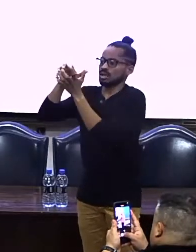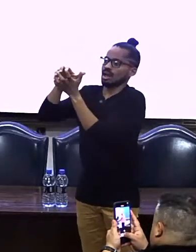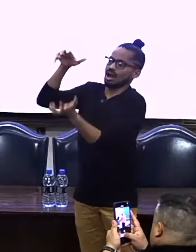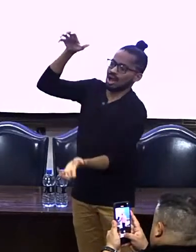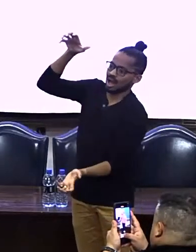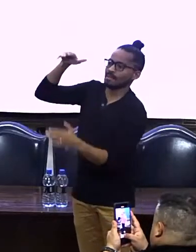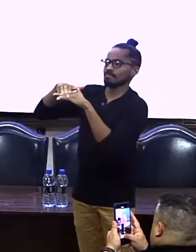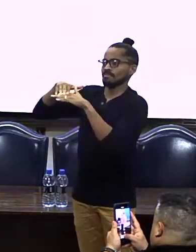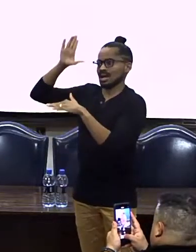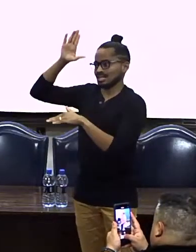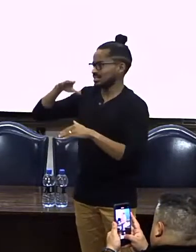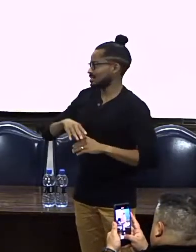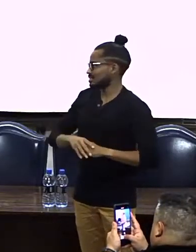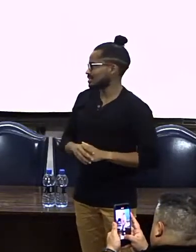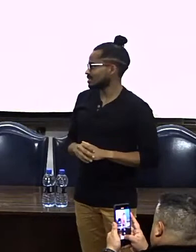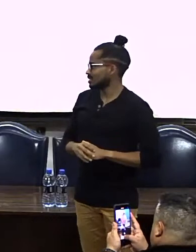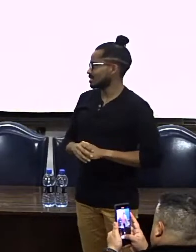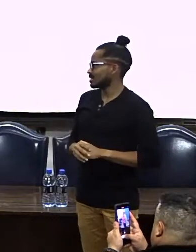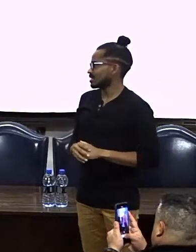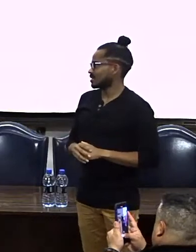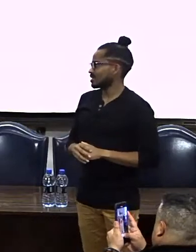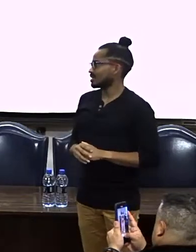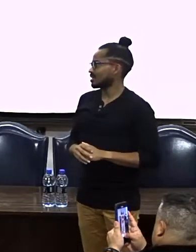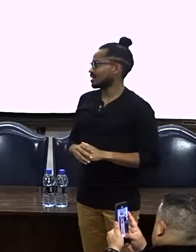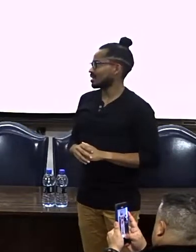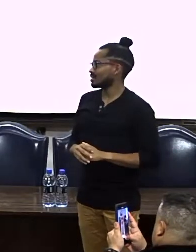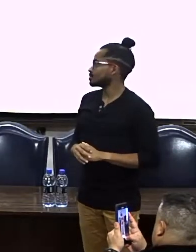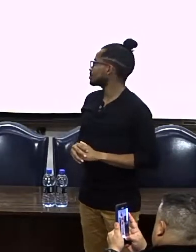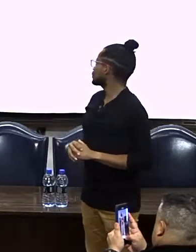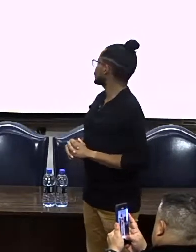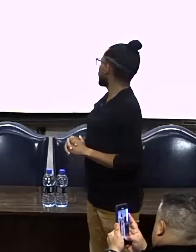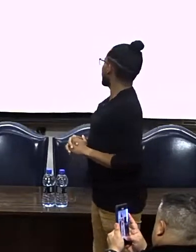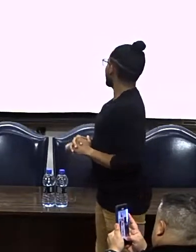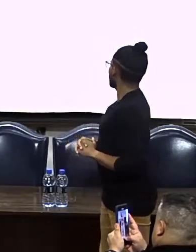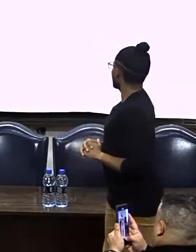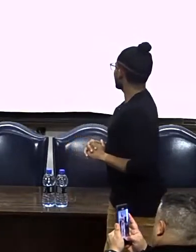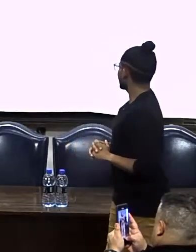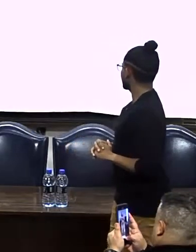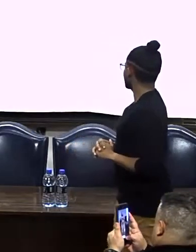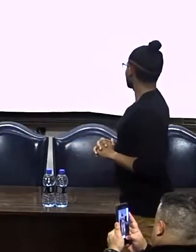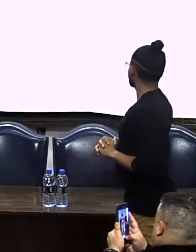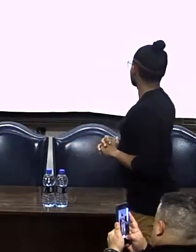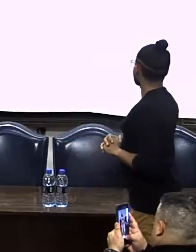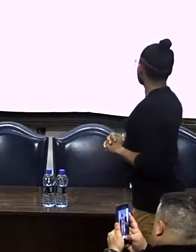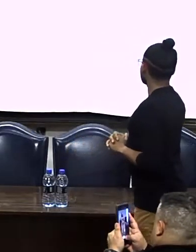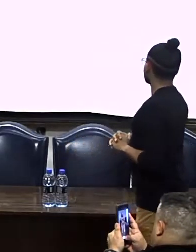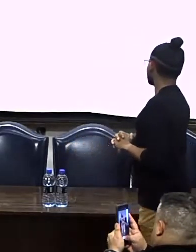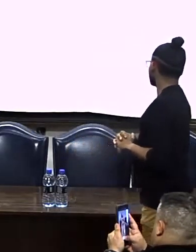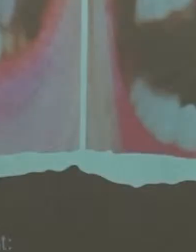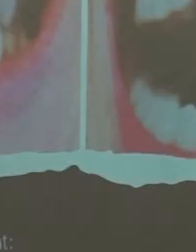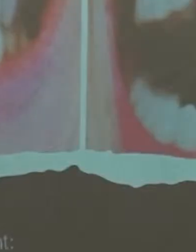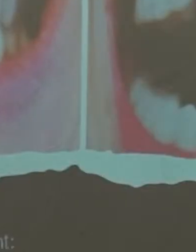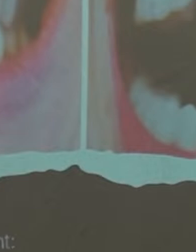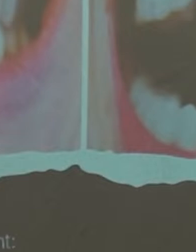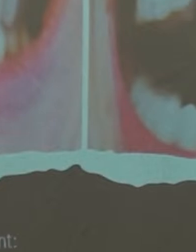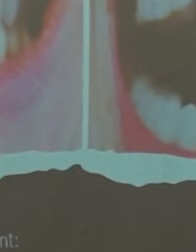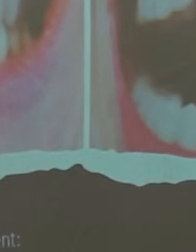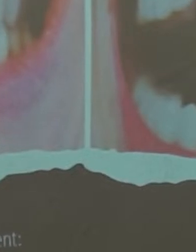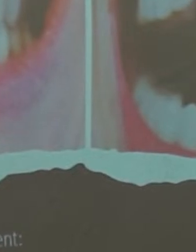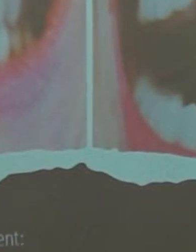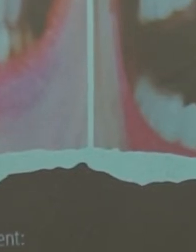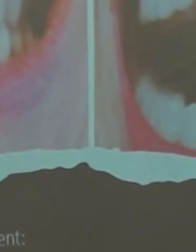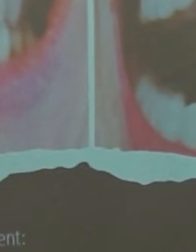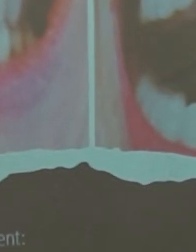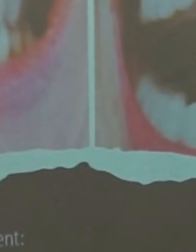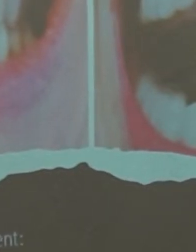Também tem uma questão que a altura da mandíbula é igualmente sujeita a acento.